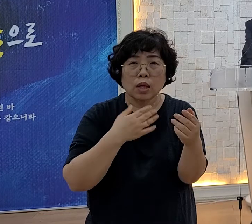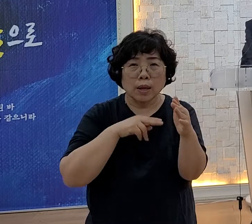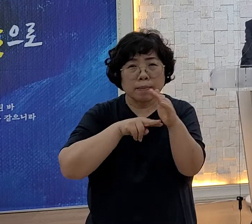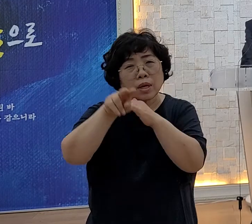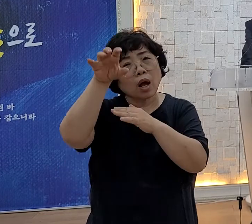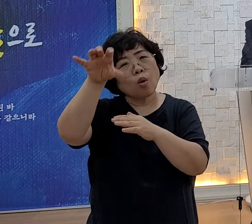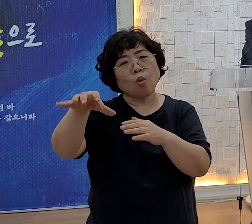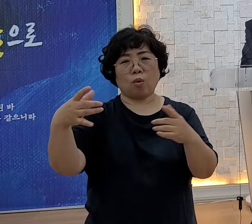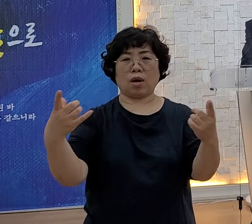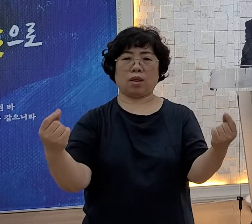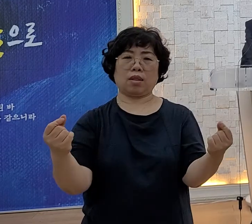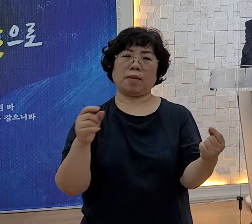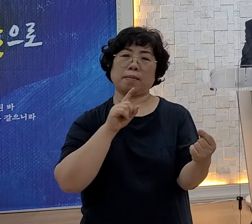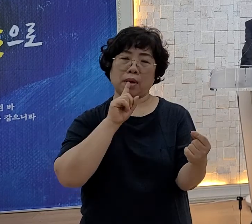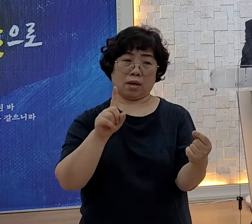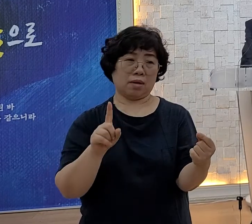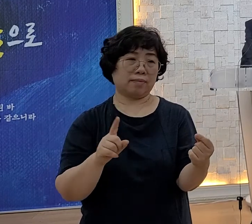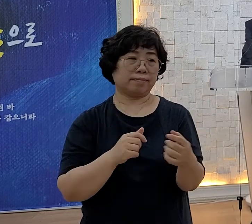나의 요새시다.